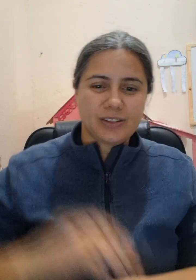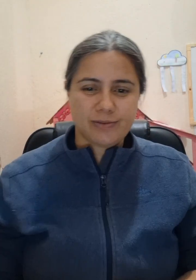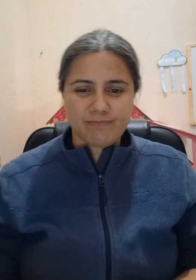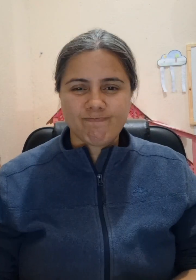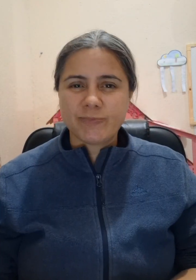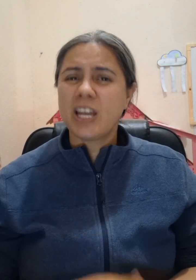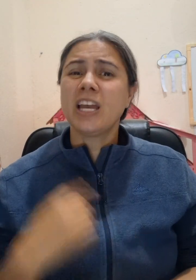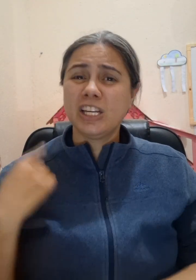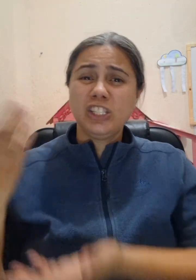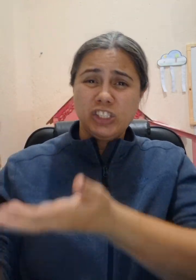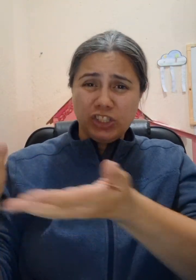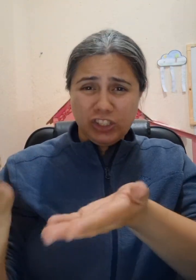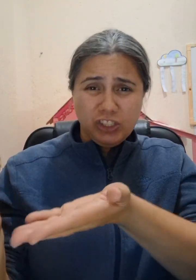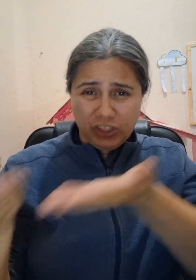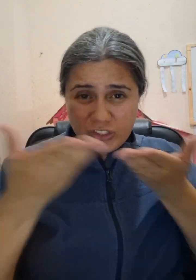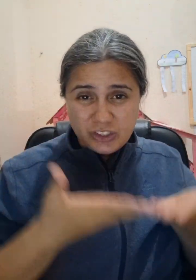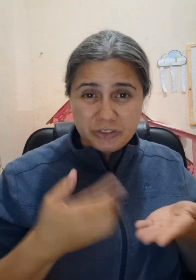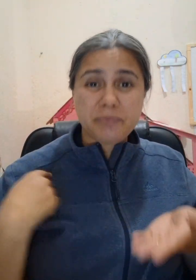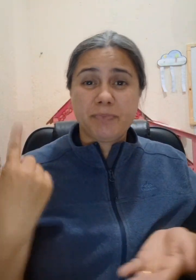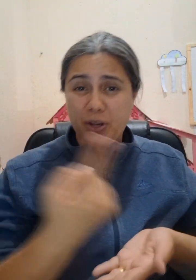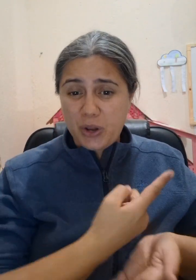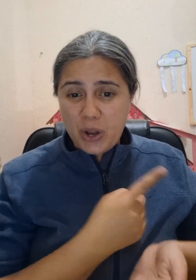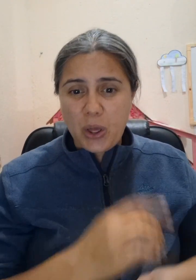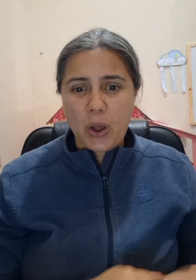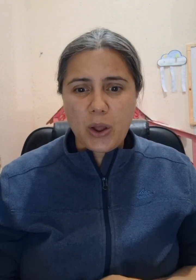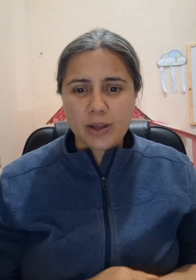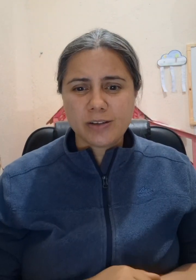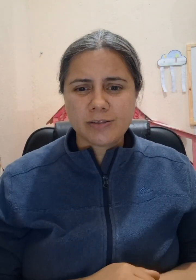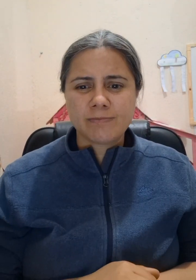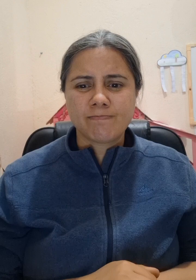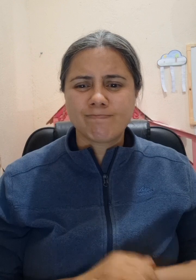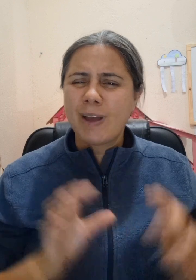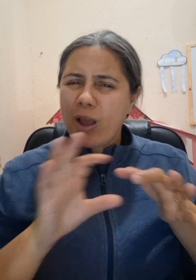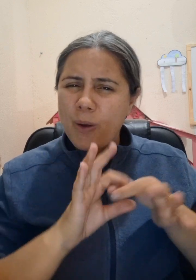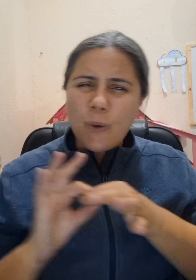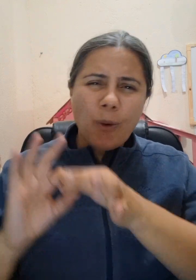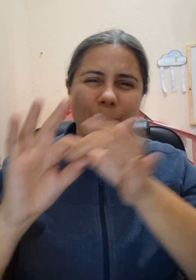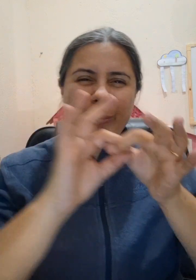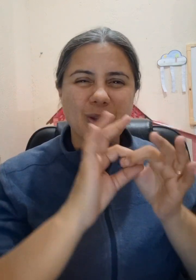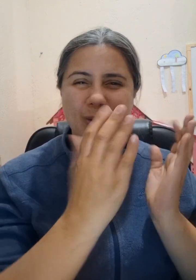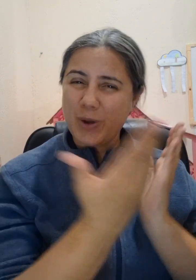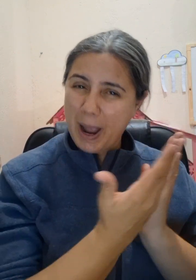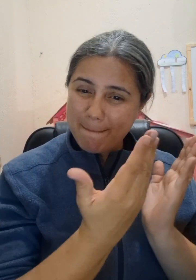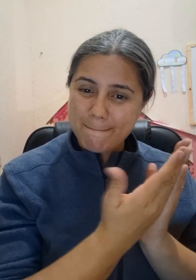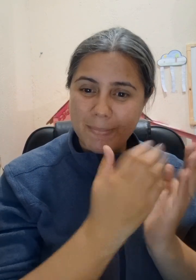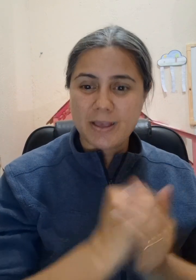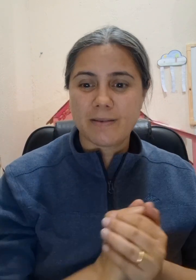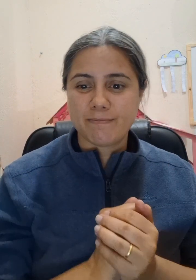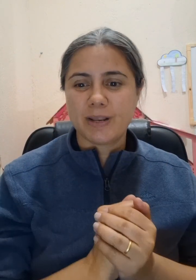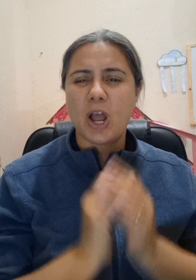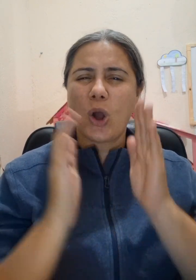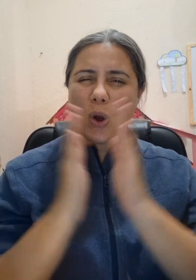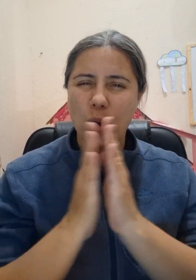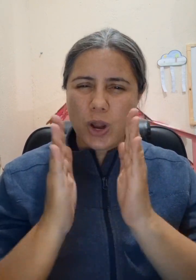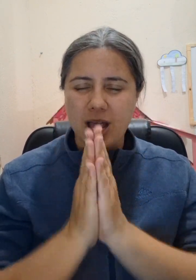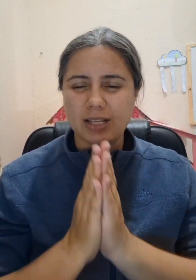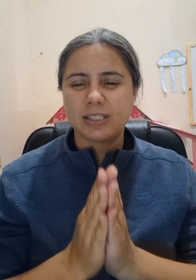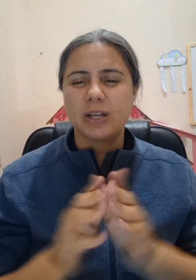da graça de Deus, que nos convida à comunhão por meio da Bíblia, da